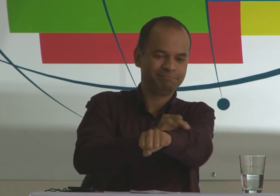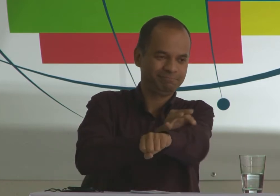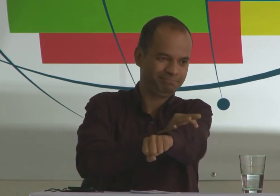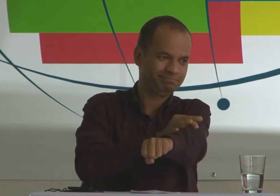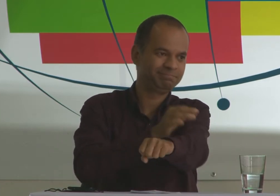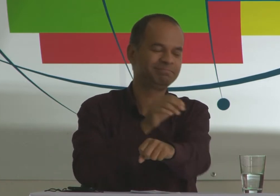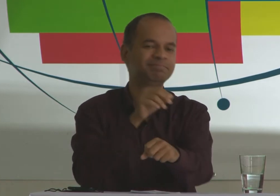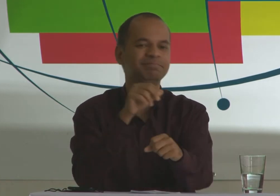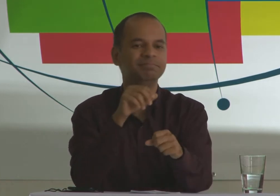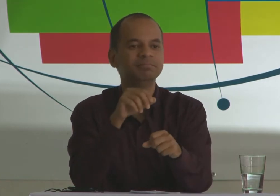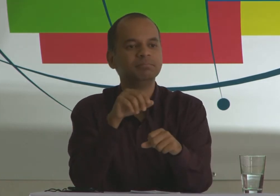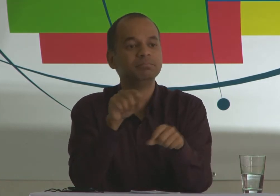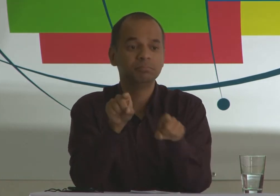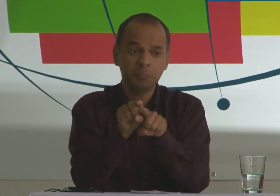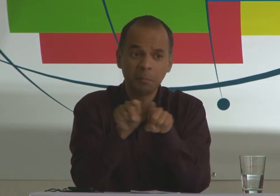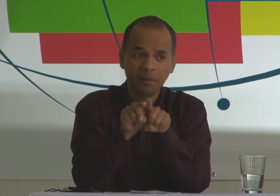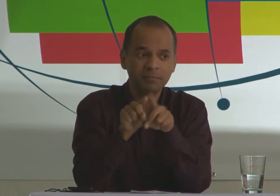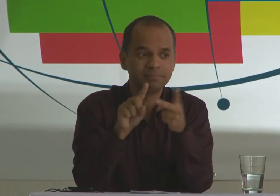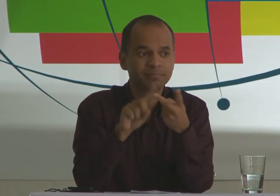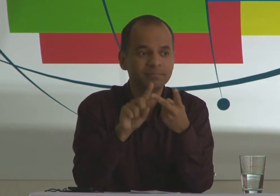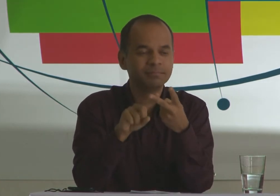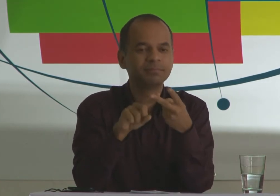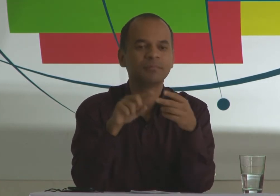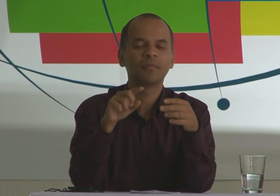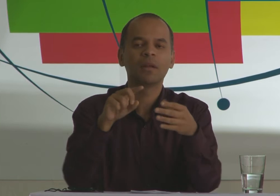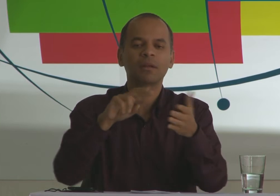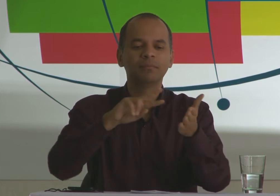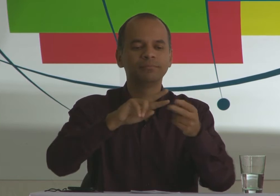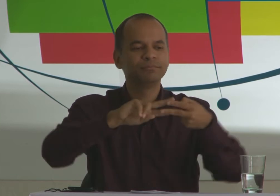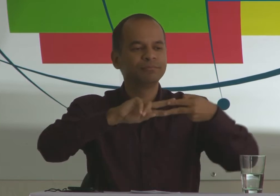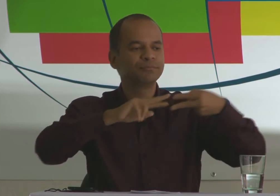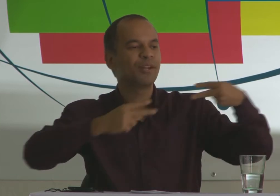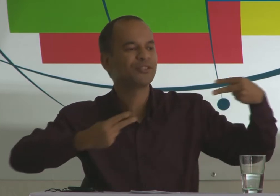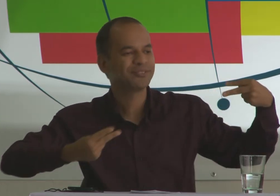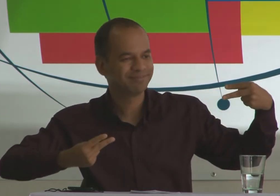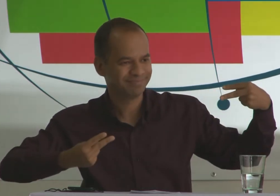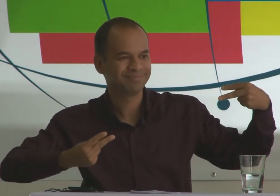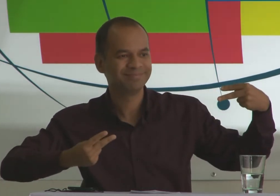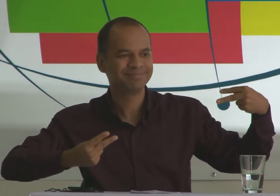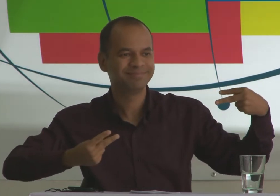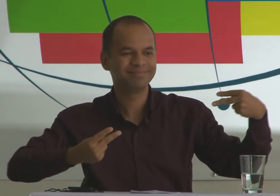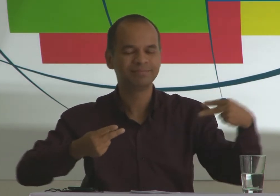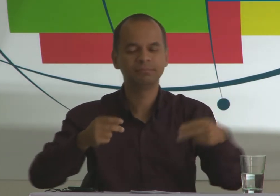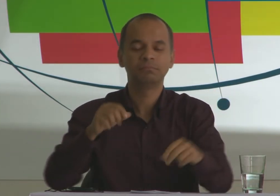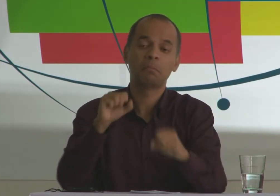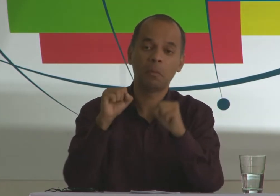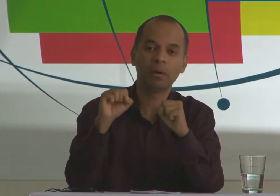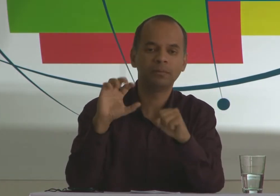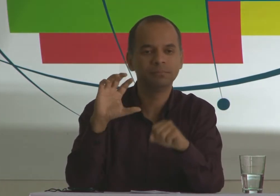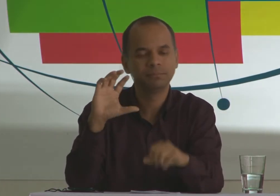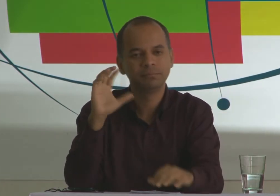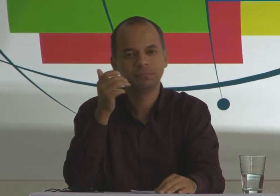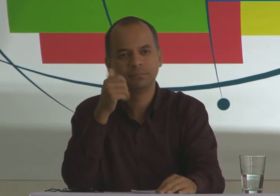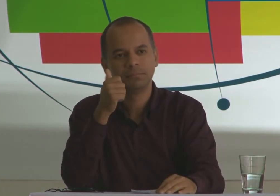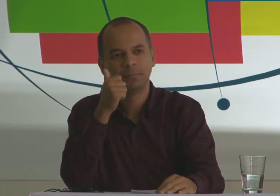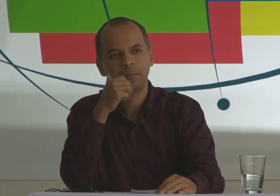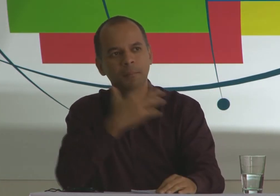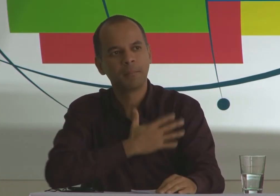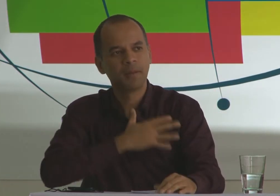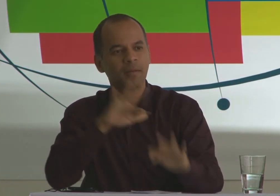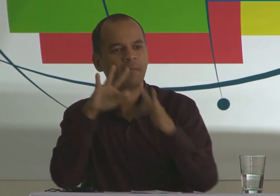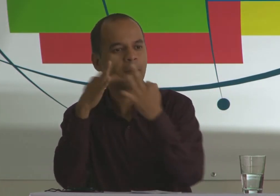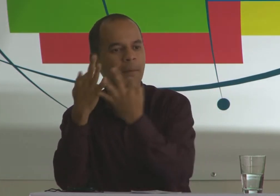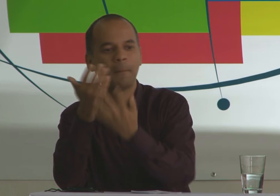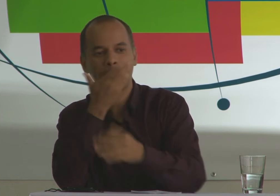e também nasceram assim. Então, não é somente uma questão, por exemplo, de doença. Existem alguns casos de surdez que estão ligados a fatores genéticos